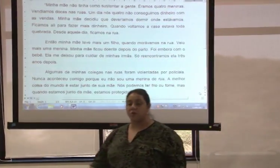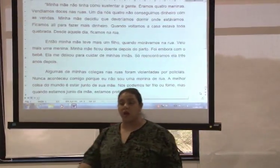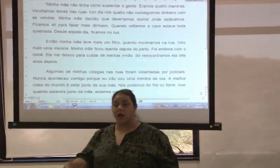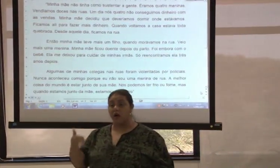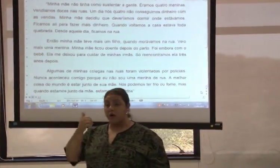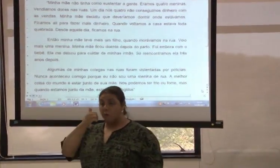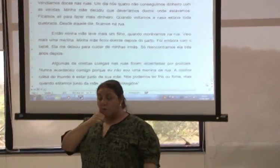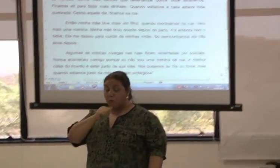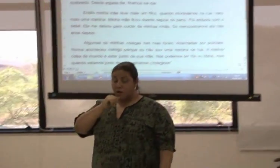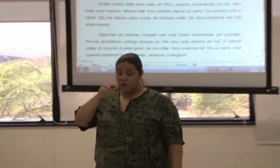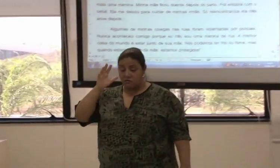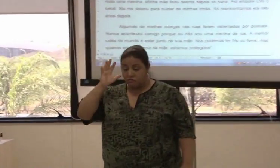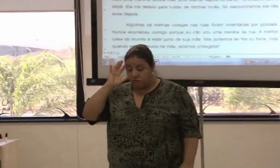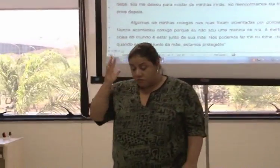quê?